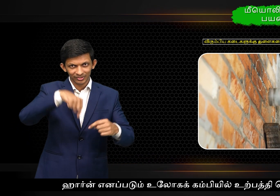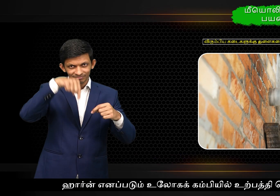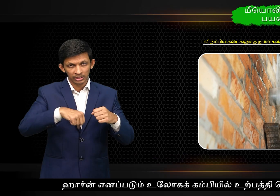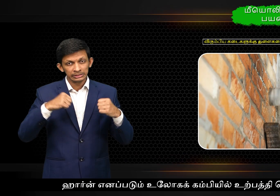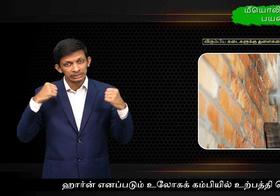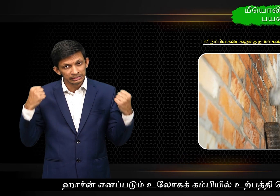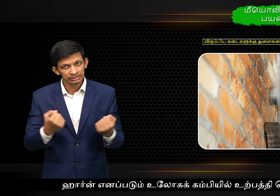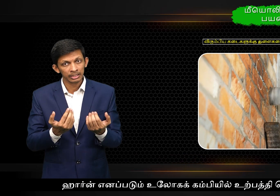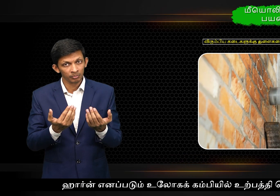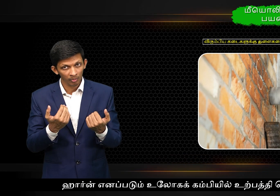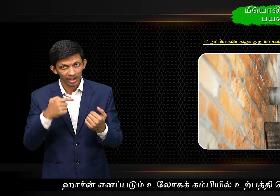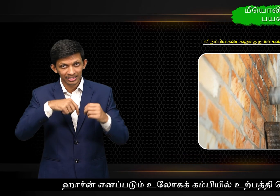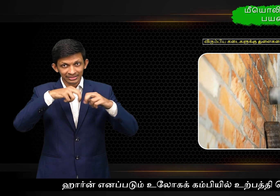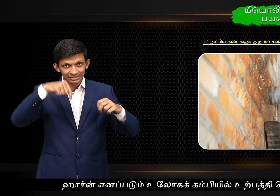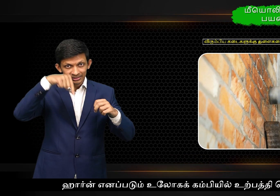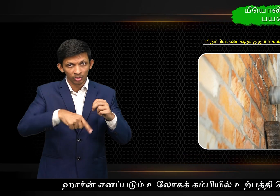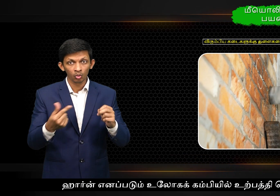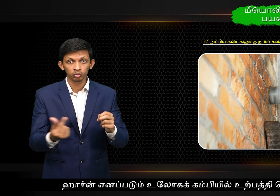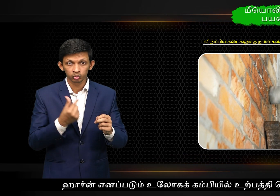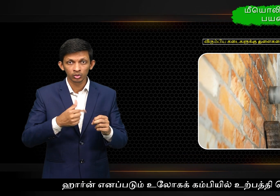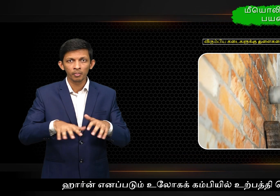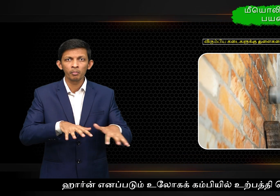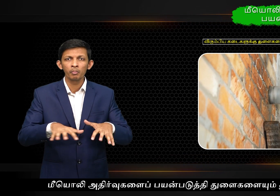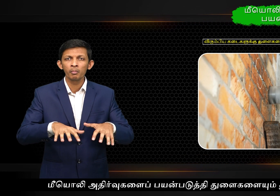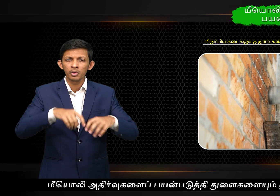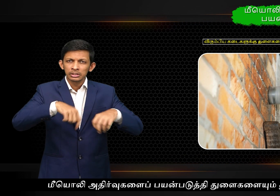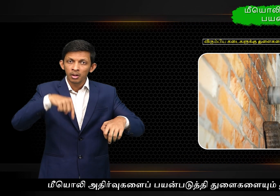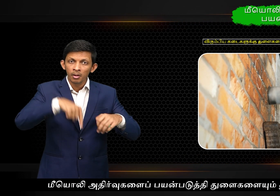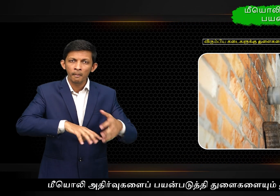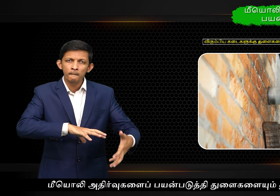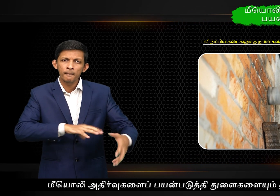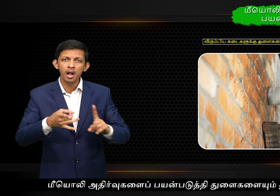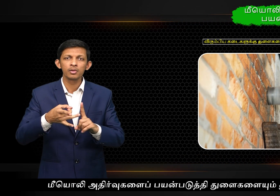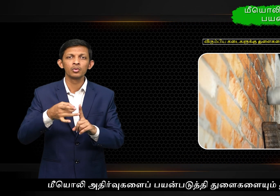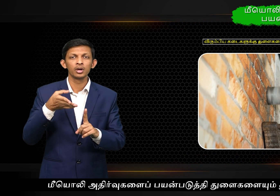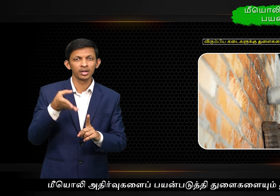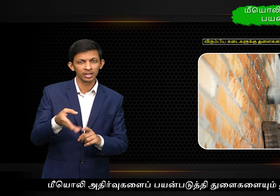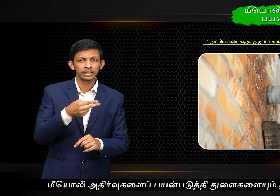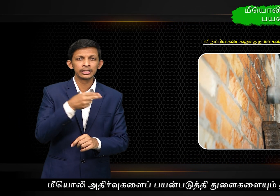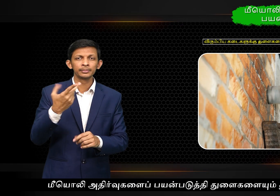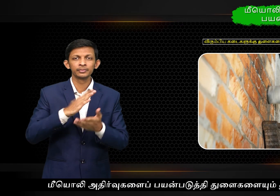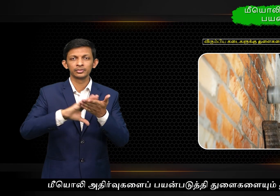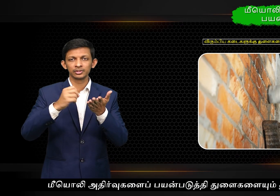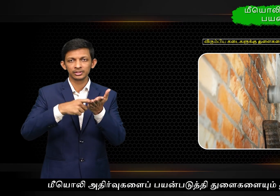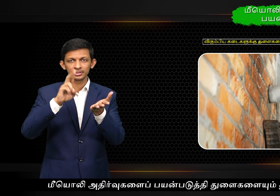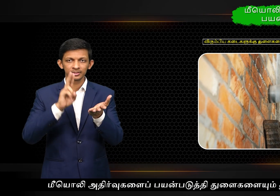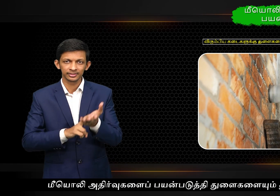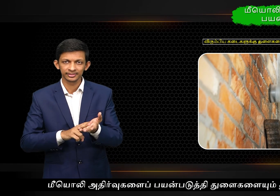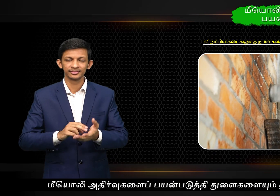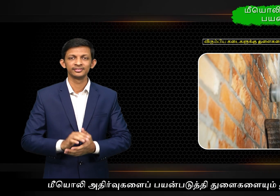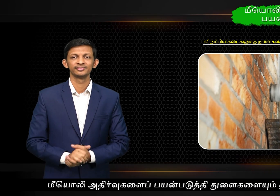ஹார்ன் எனப்படும் உலோக கம்பியில் உற்பத்தி செய்யப்படும் மீயொலி அதிர்வுகளை பயன்படுத்தி